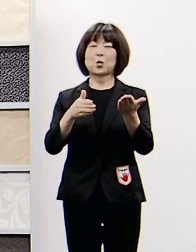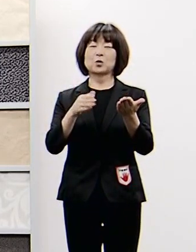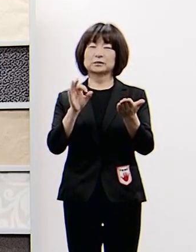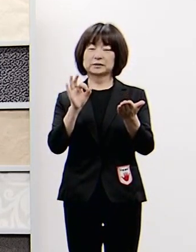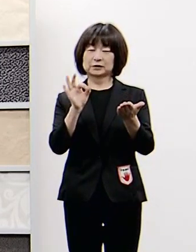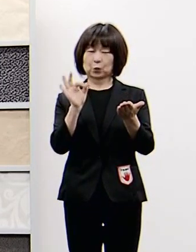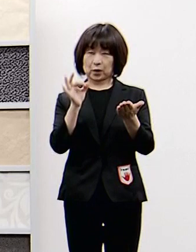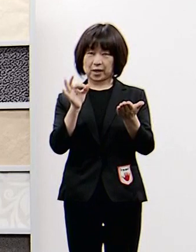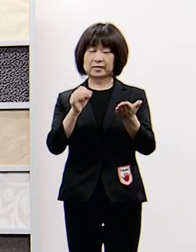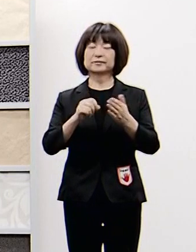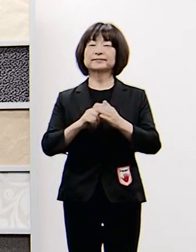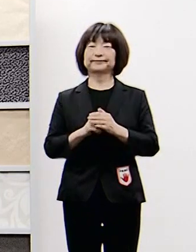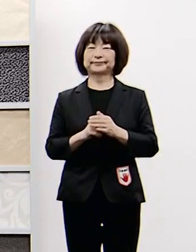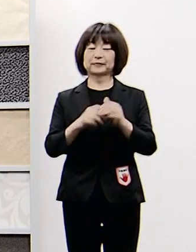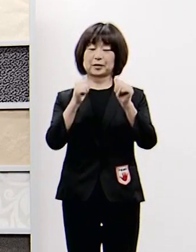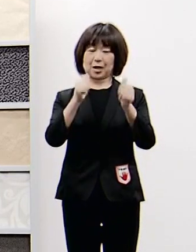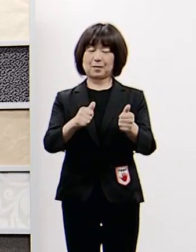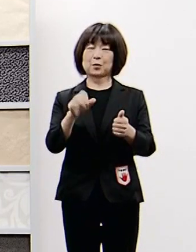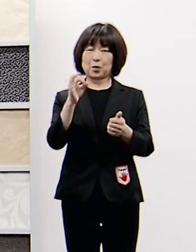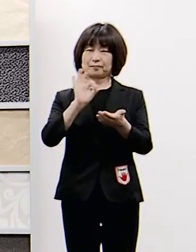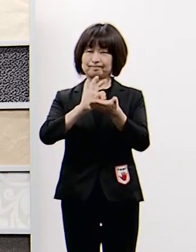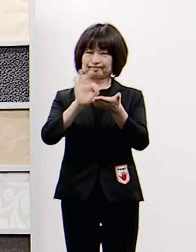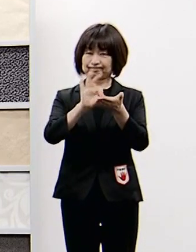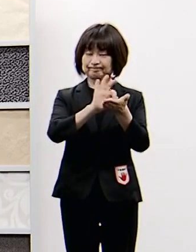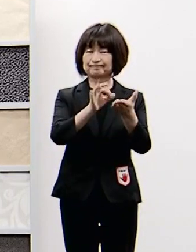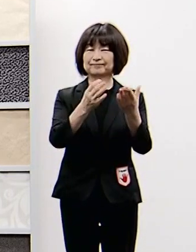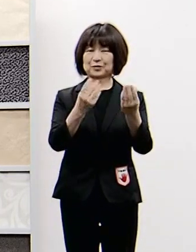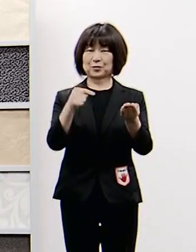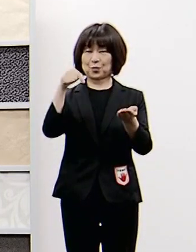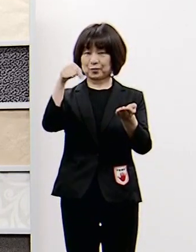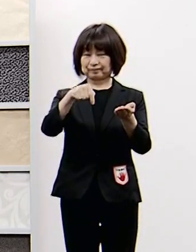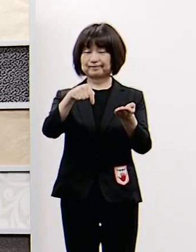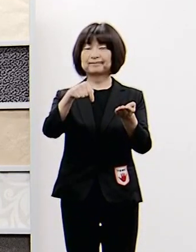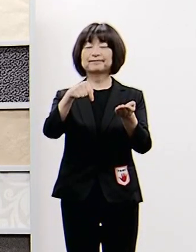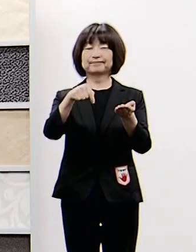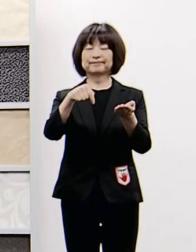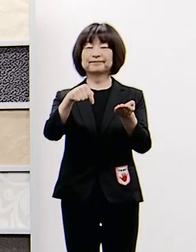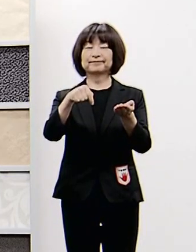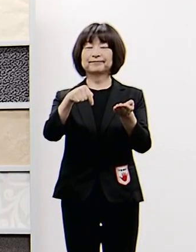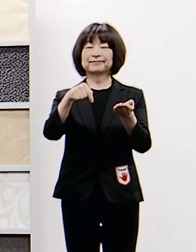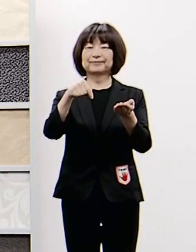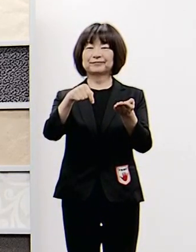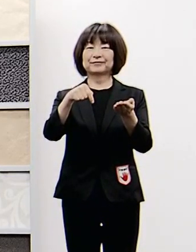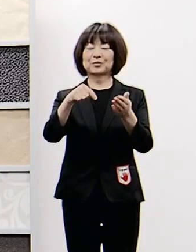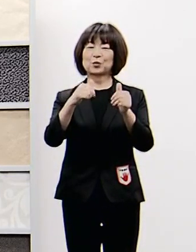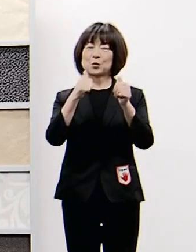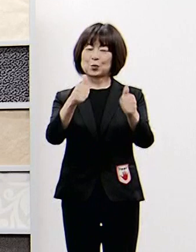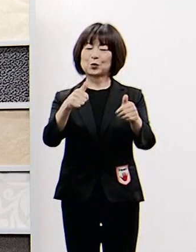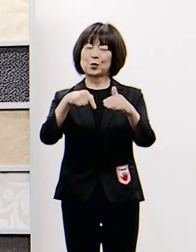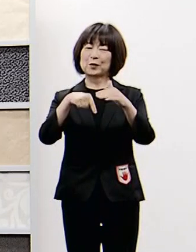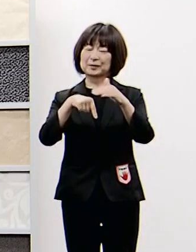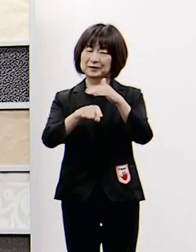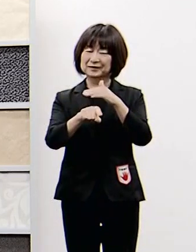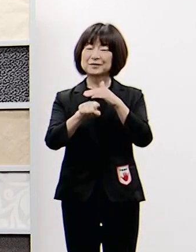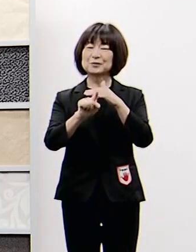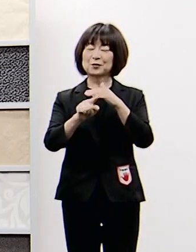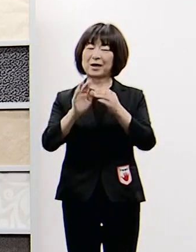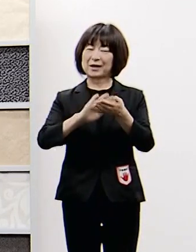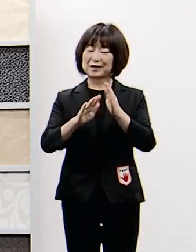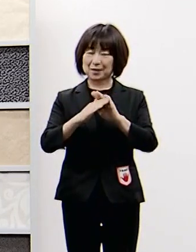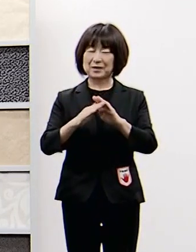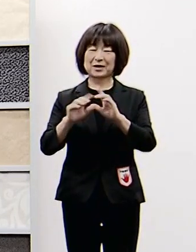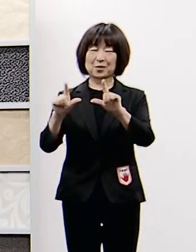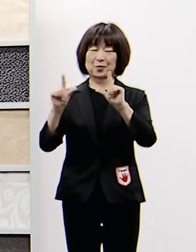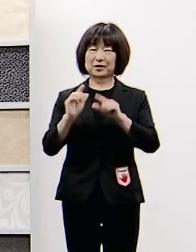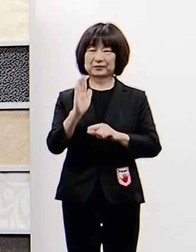か訴訟費用もかかってると思いますけれどもその辺を踏まえて改めてこの訴訟の意義を教えていただき